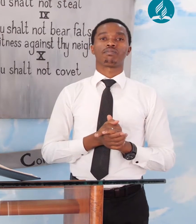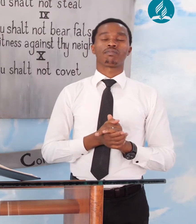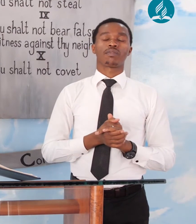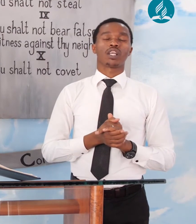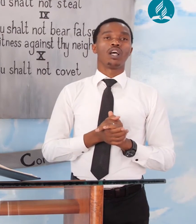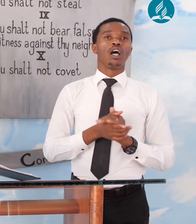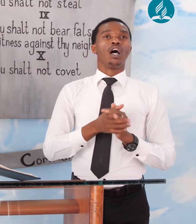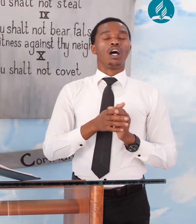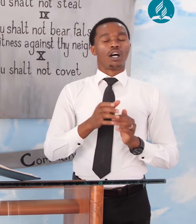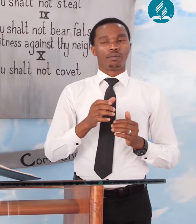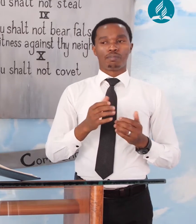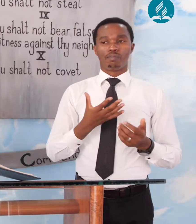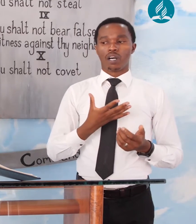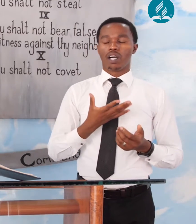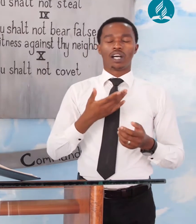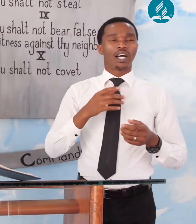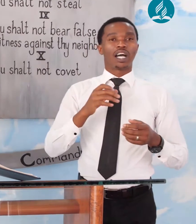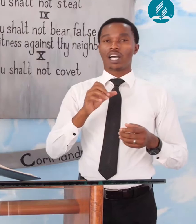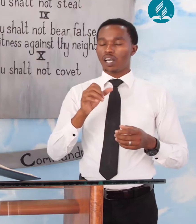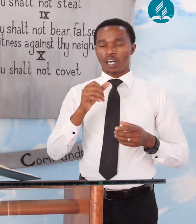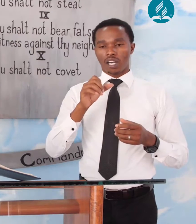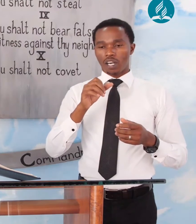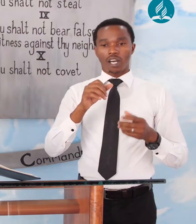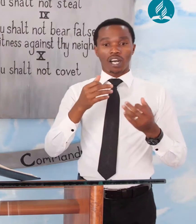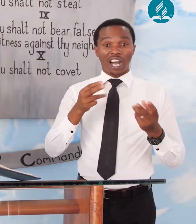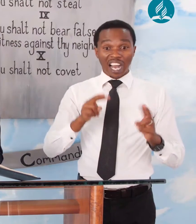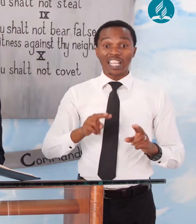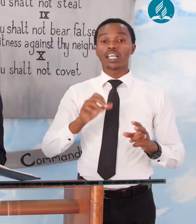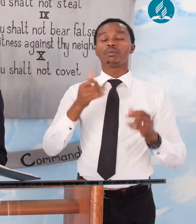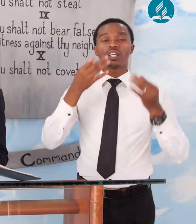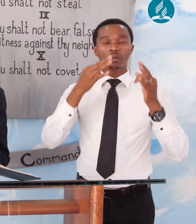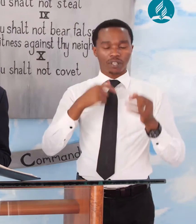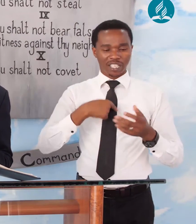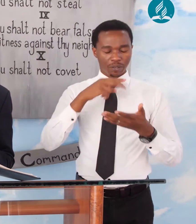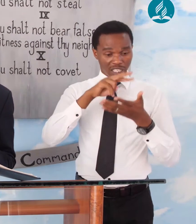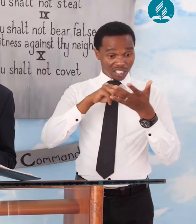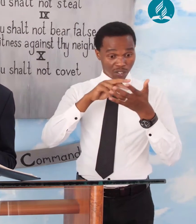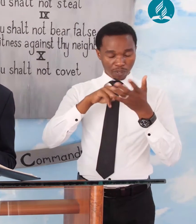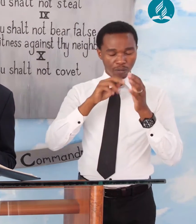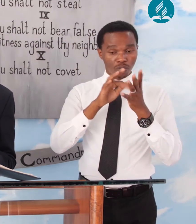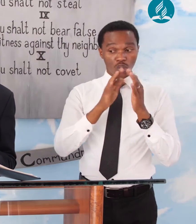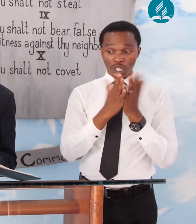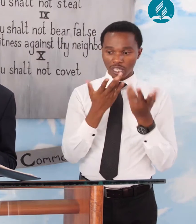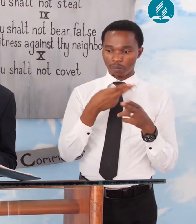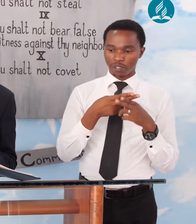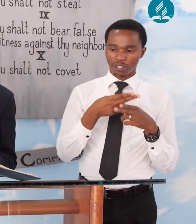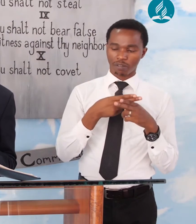hari ibyo nasomye muri iki gitabo nanone cya muri iki gitabo